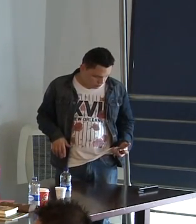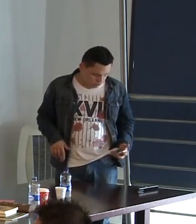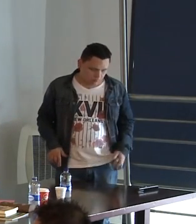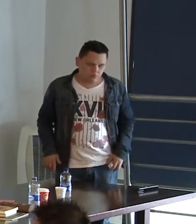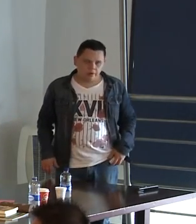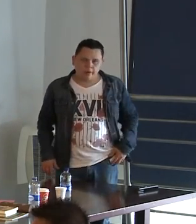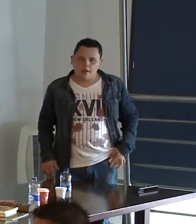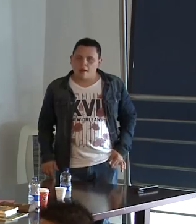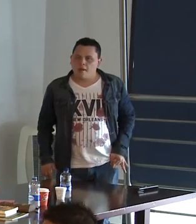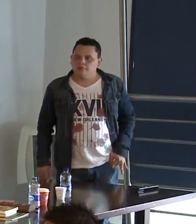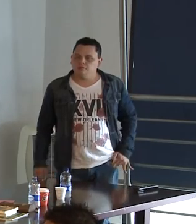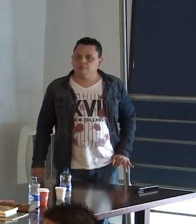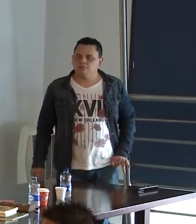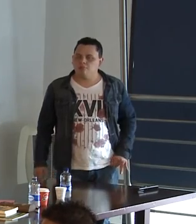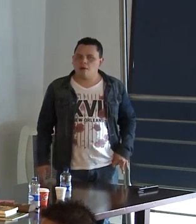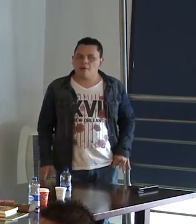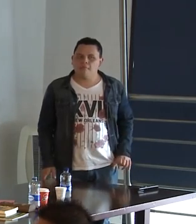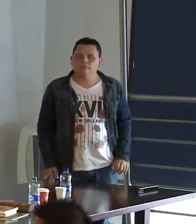Mira.